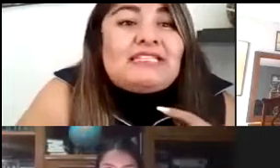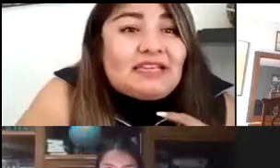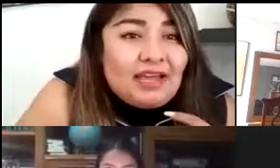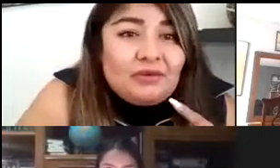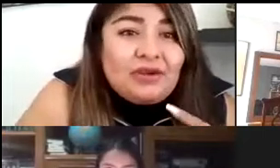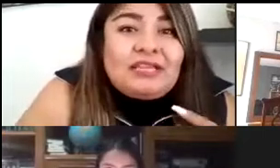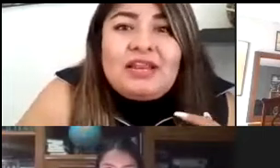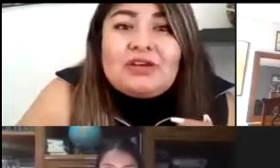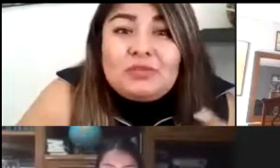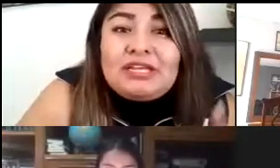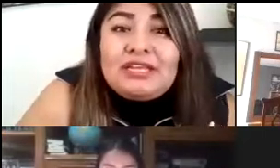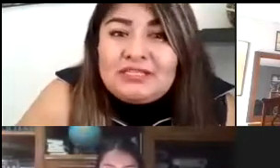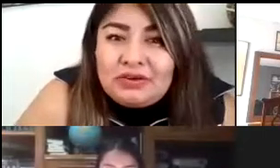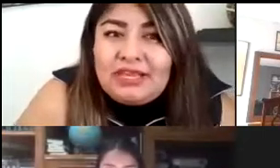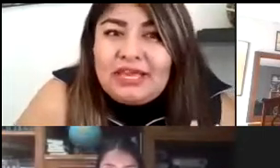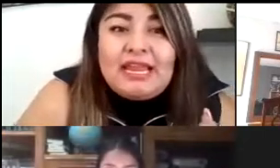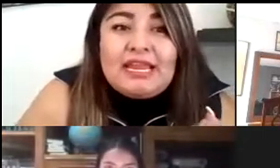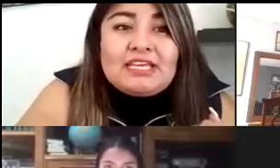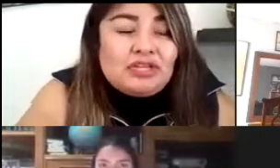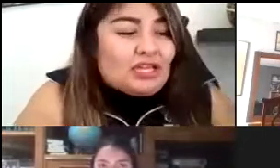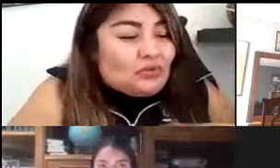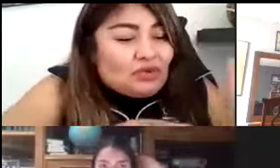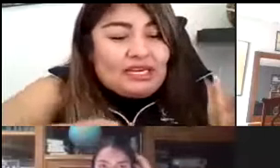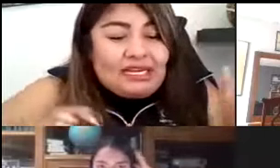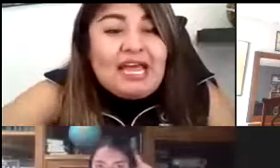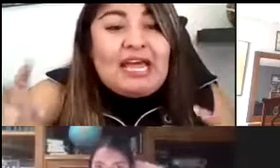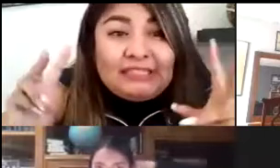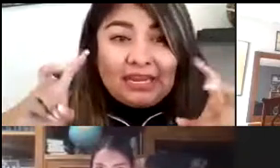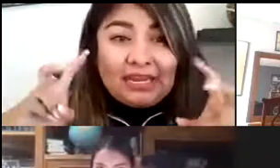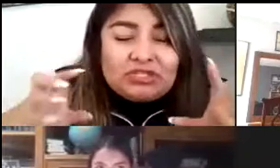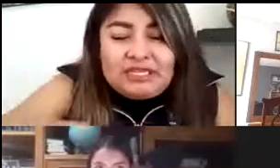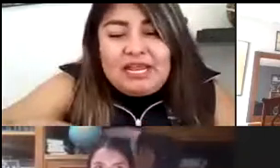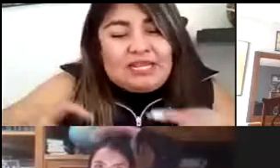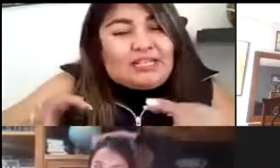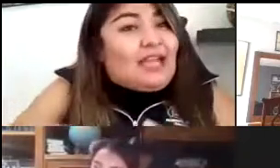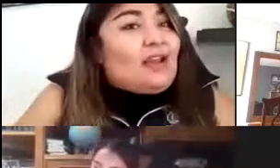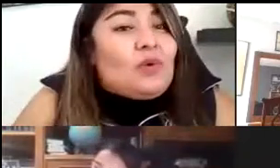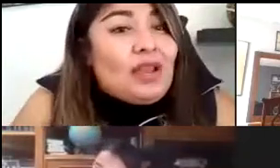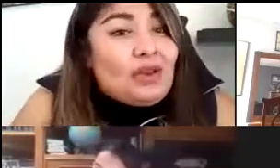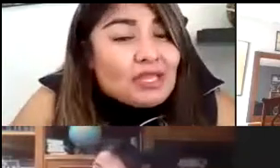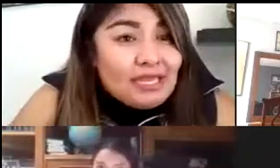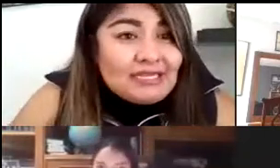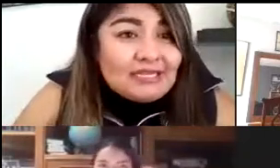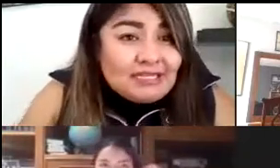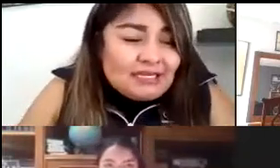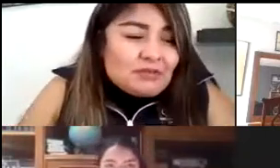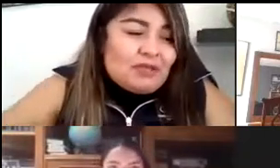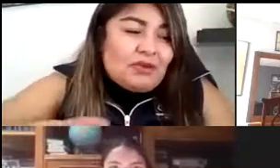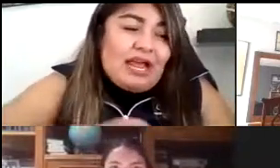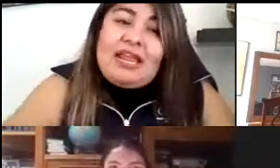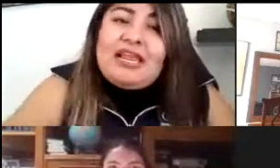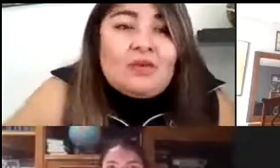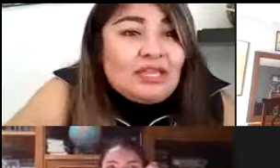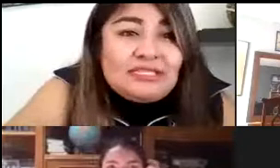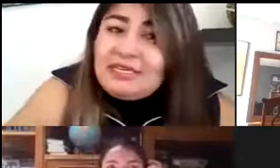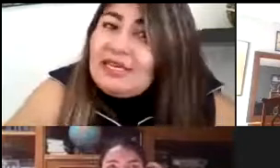signado. Dentro de la comunidad sorda, el hecho de que tú quieras traducir tal cual lo que quieres decir en español a